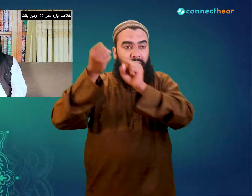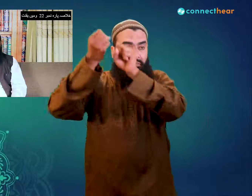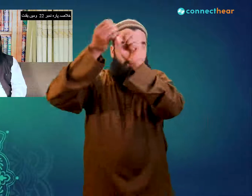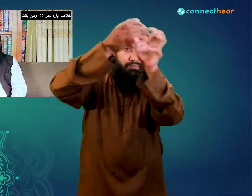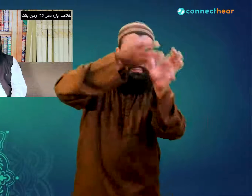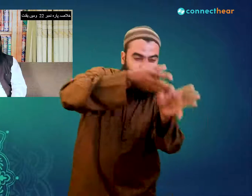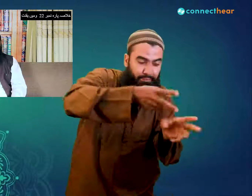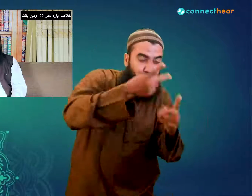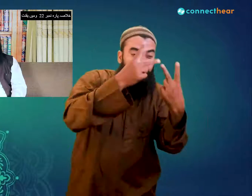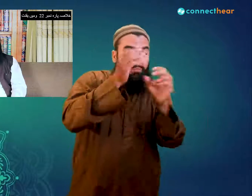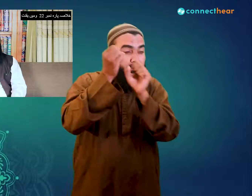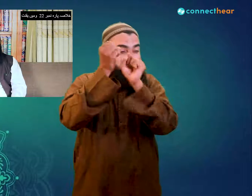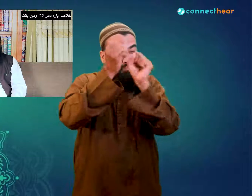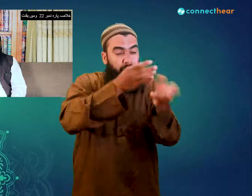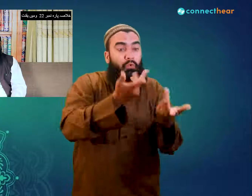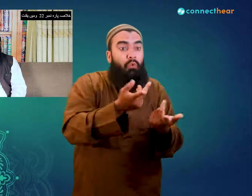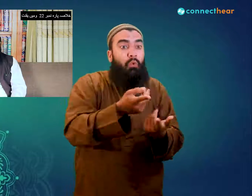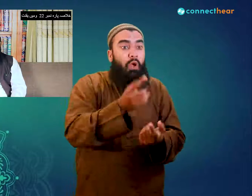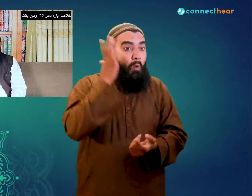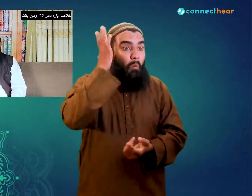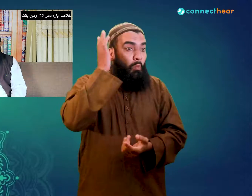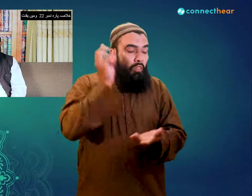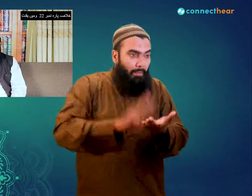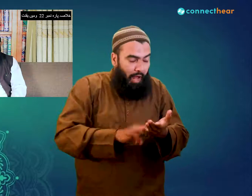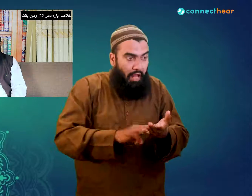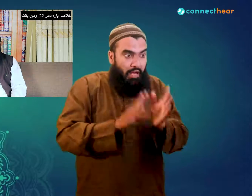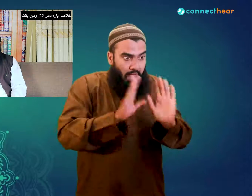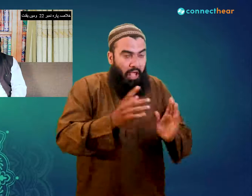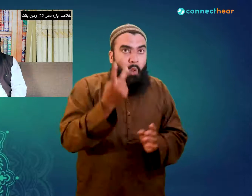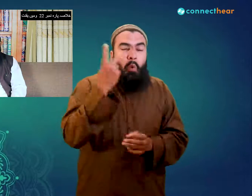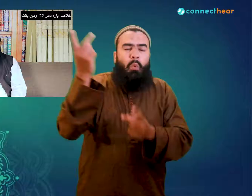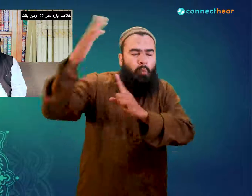گمراہی سے نکال کر نور کی طرف لے آئیں۔